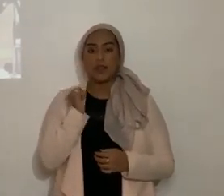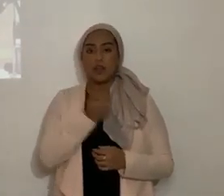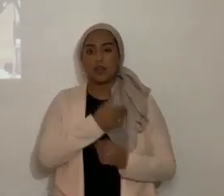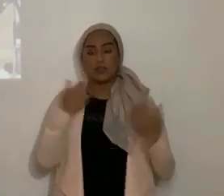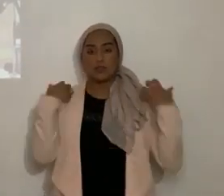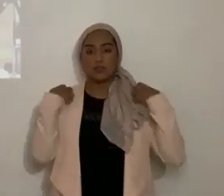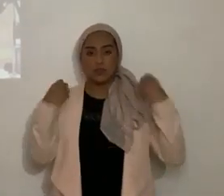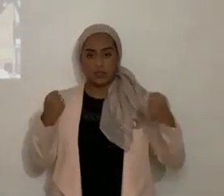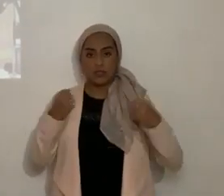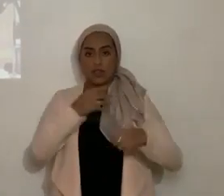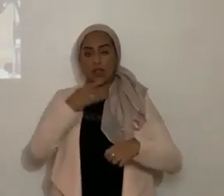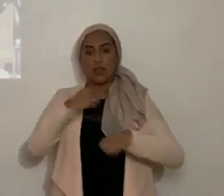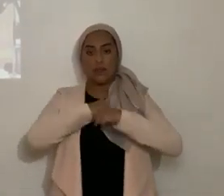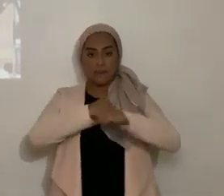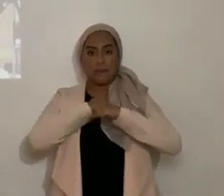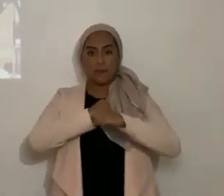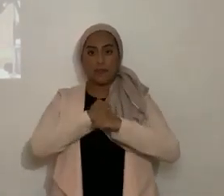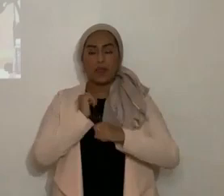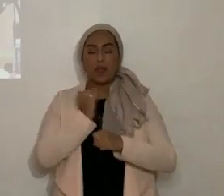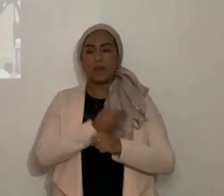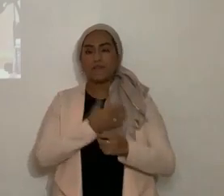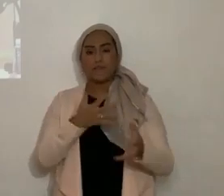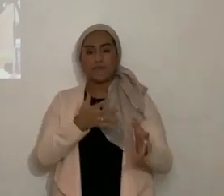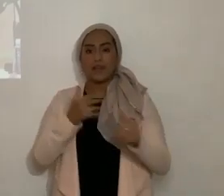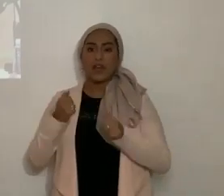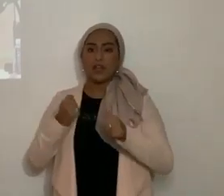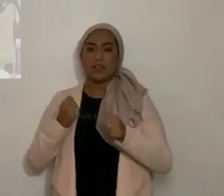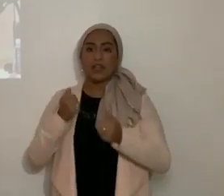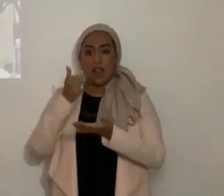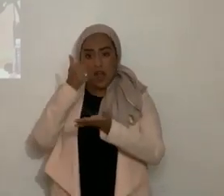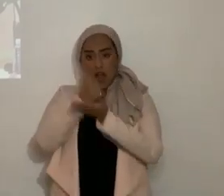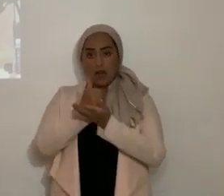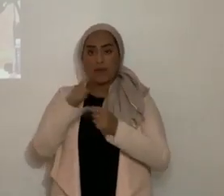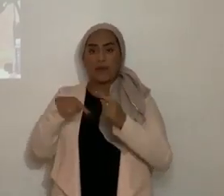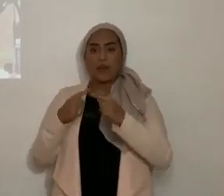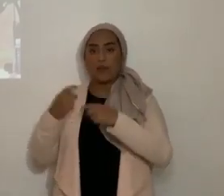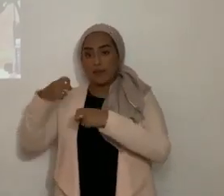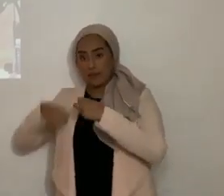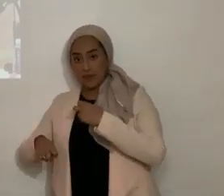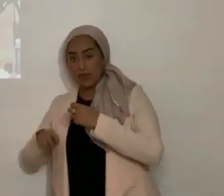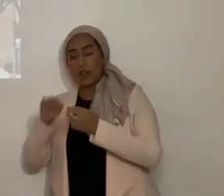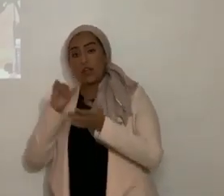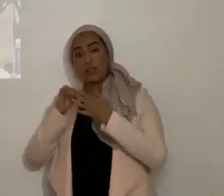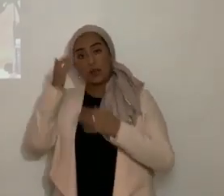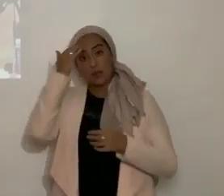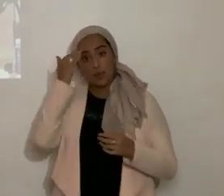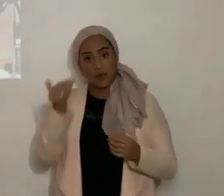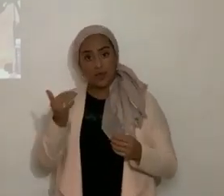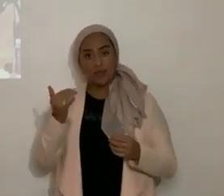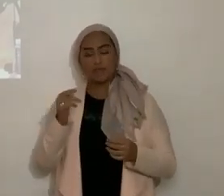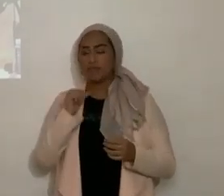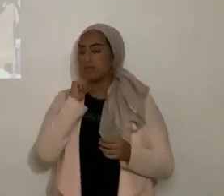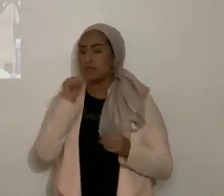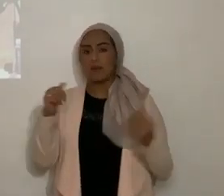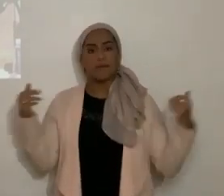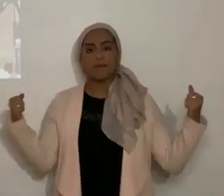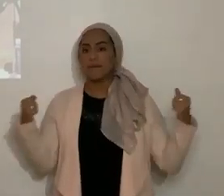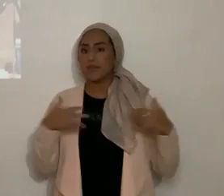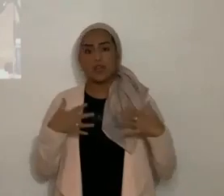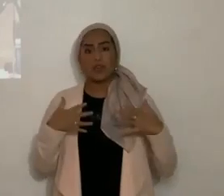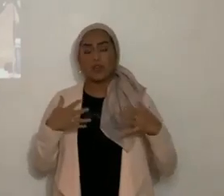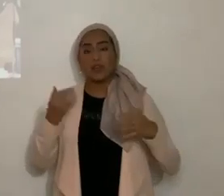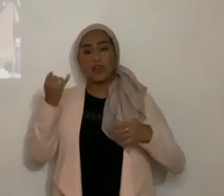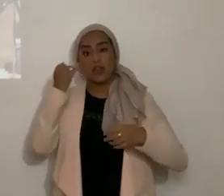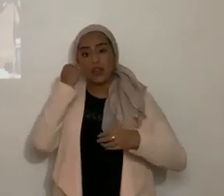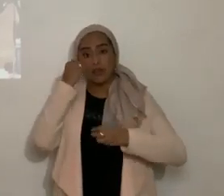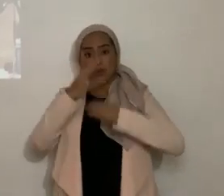y fortaleza, nuestra pronta ayuda en las tribulaciones. Por tanto, no temeremos, aunque la